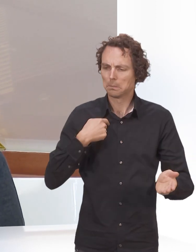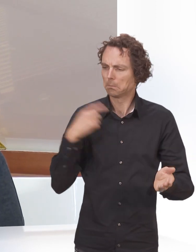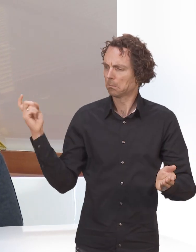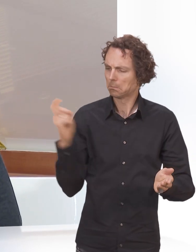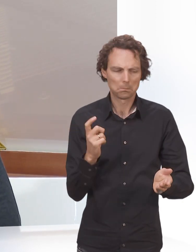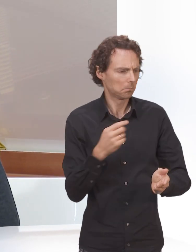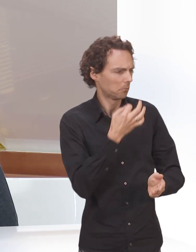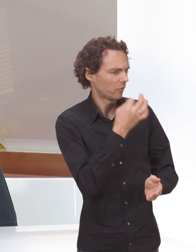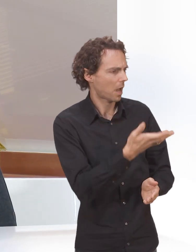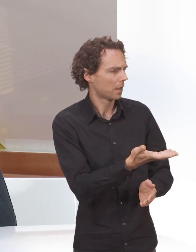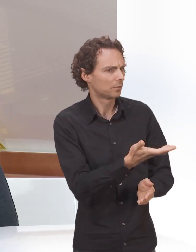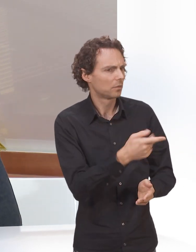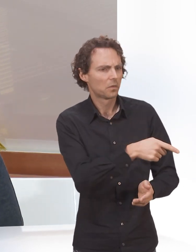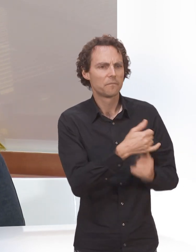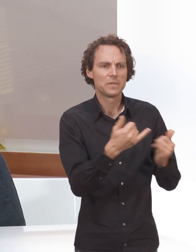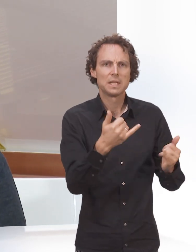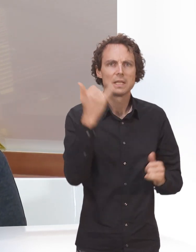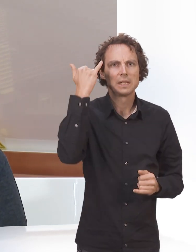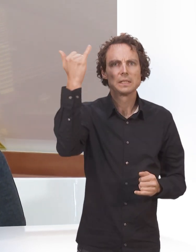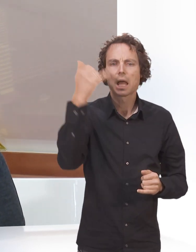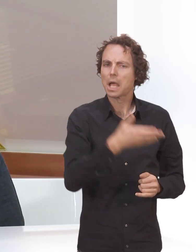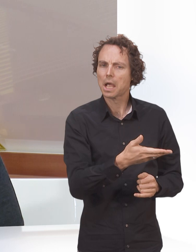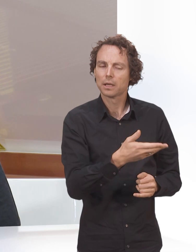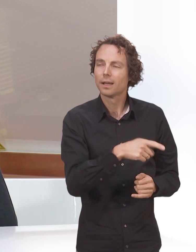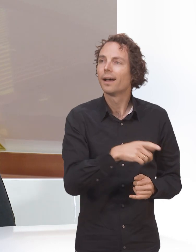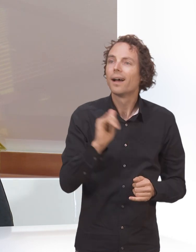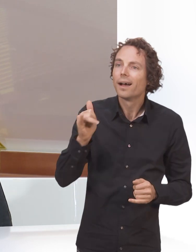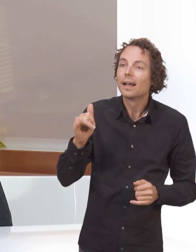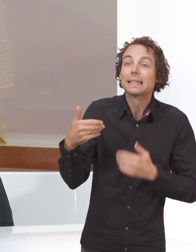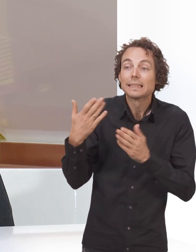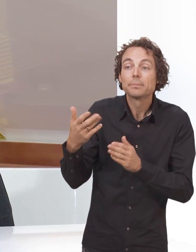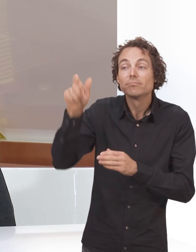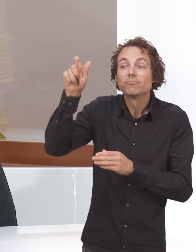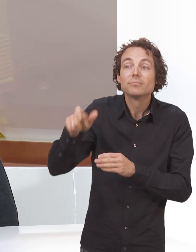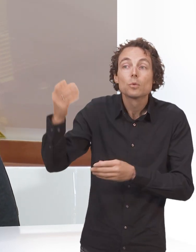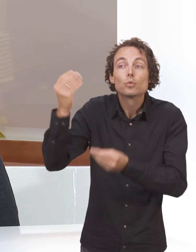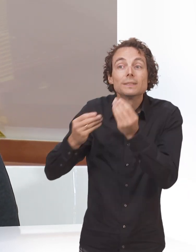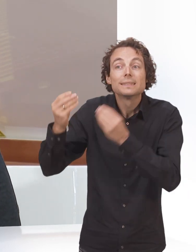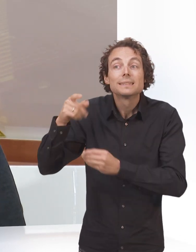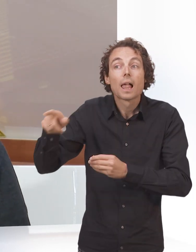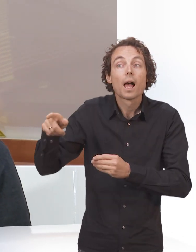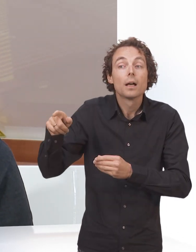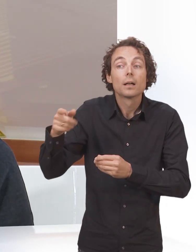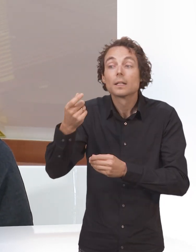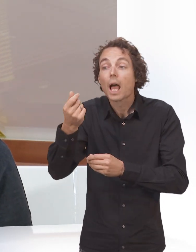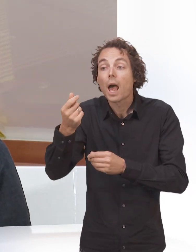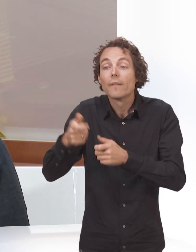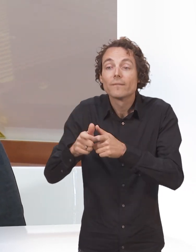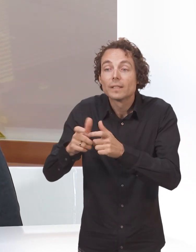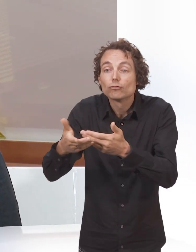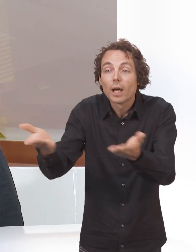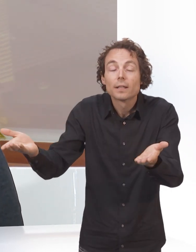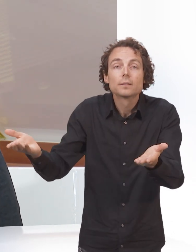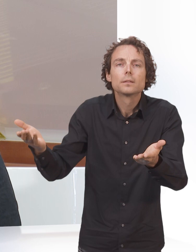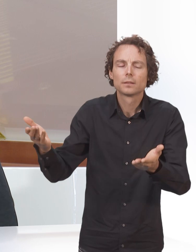dann habe ich ihn gefragt, wie sind Sie da drauf gekommen? Und sagt, ja, es gibt da einen Künstler, der verschenkt Geld. Und